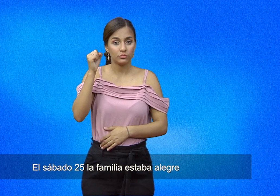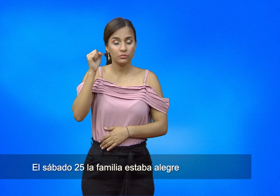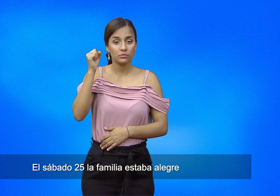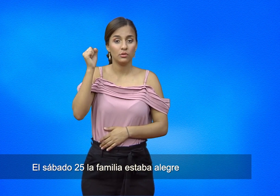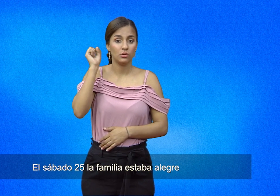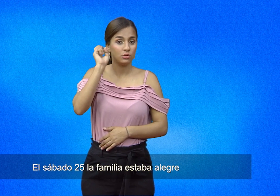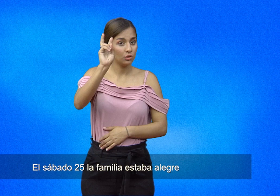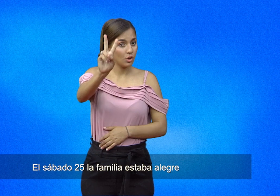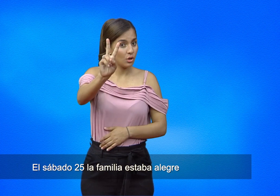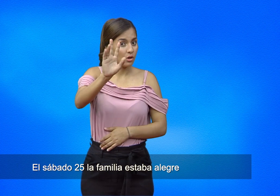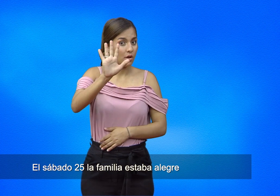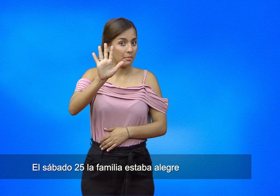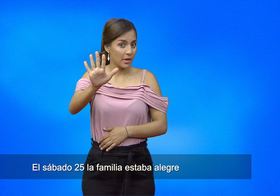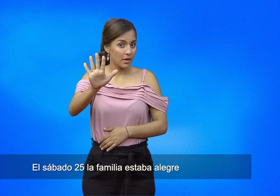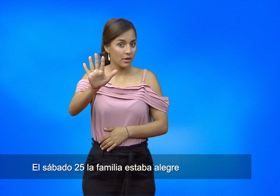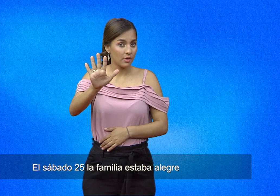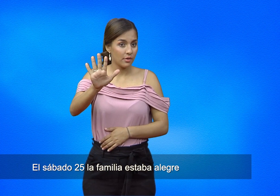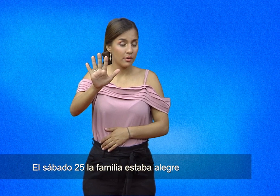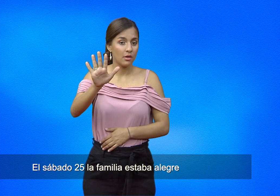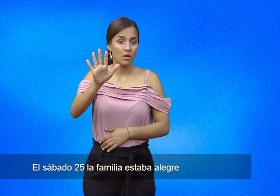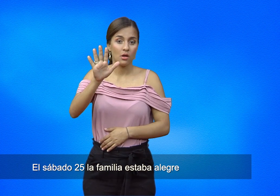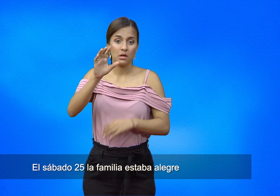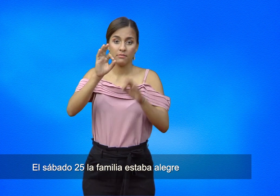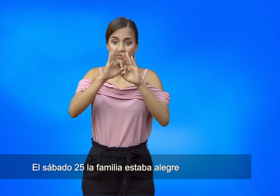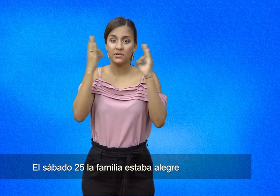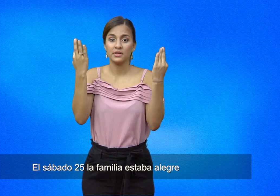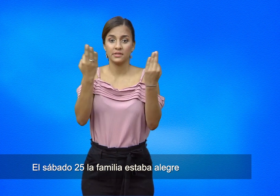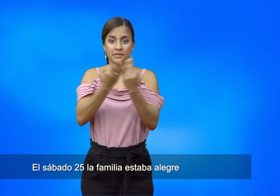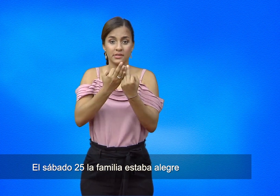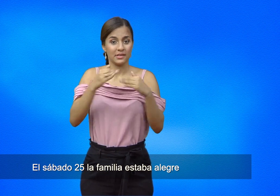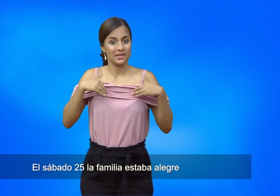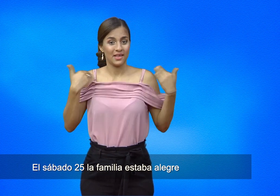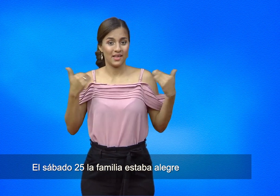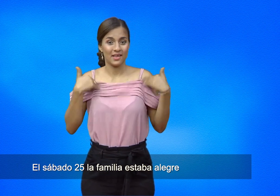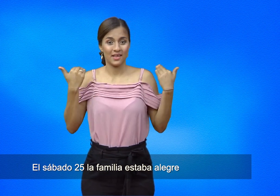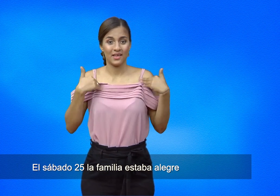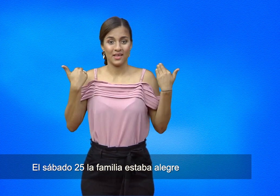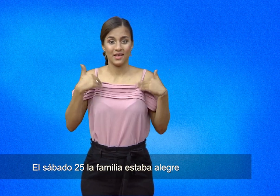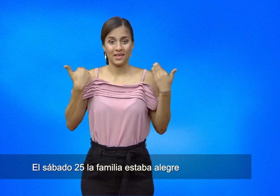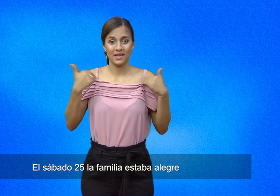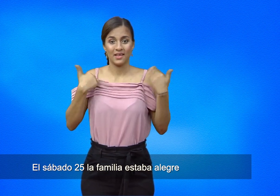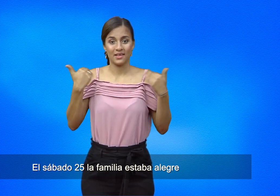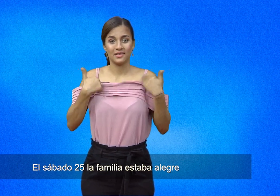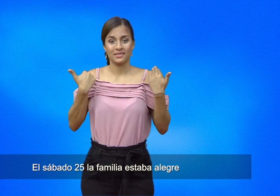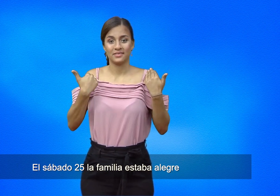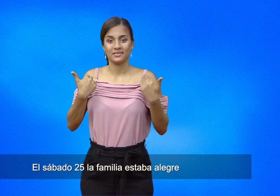estado 25 la familia estaba alegre